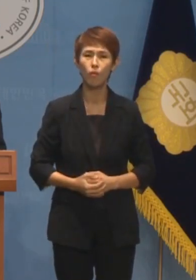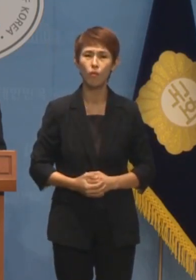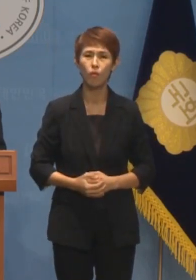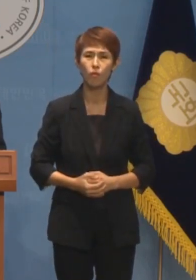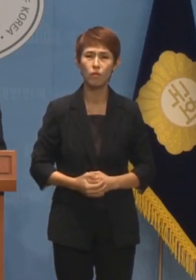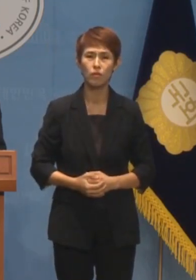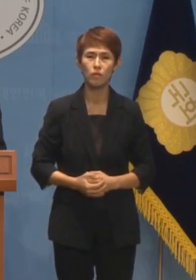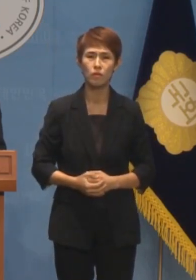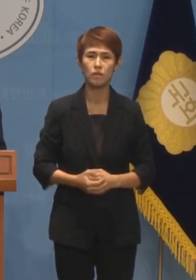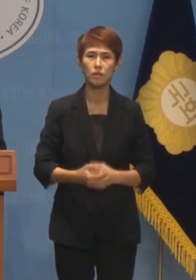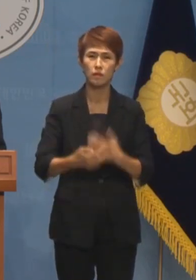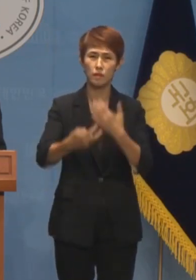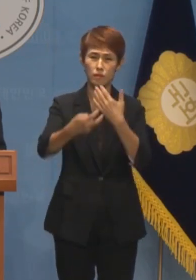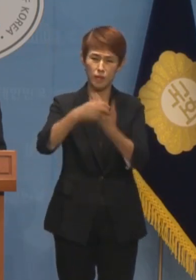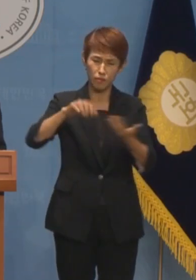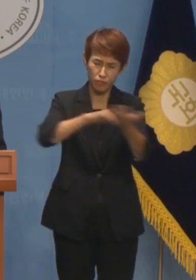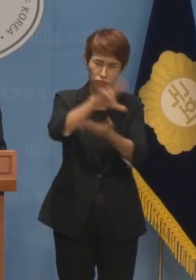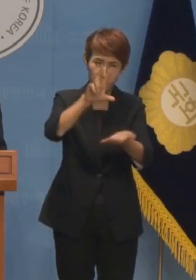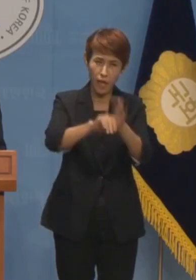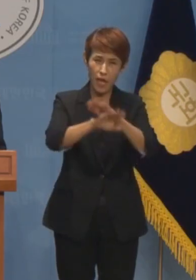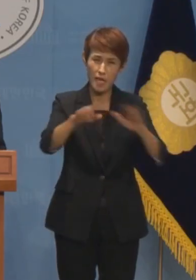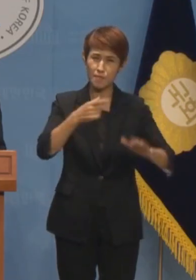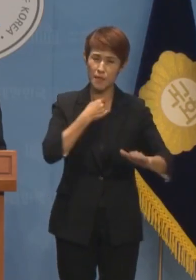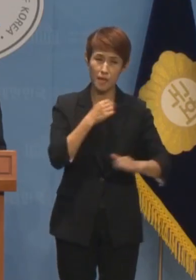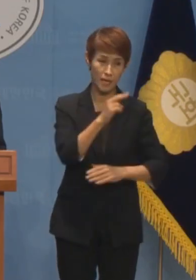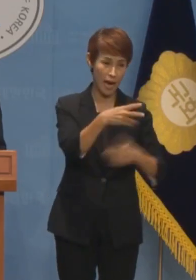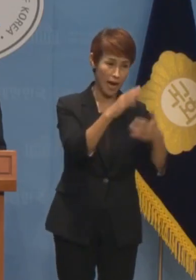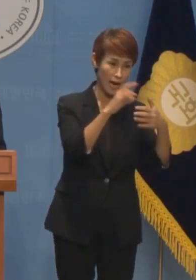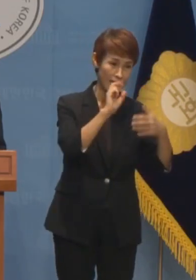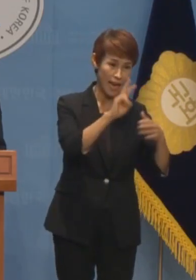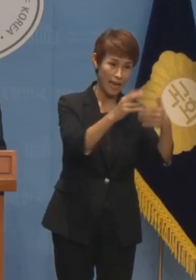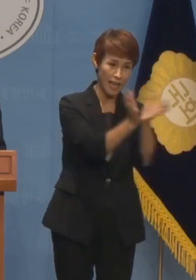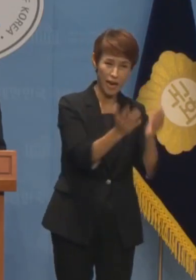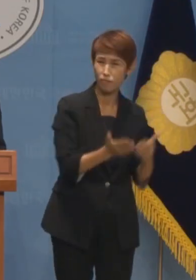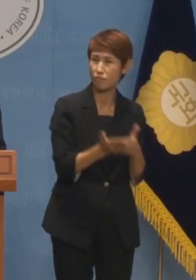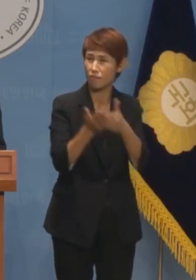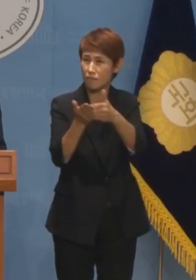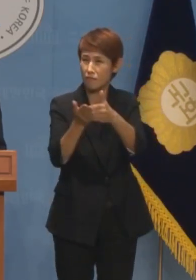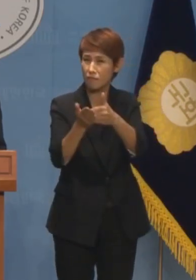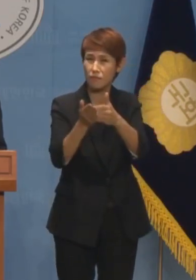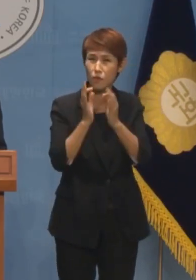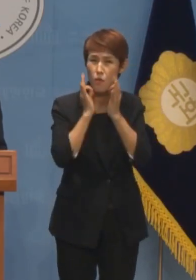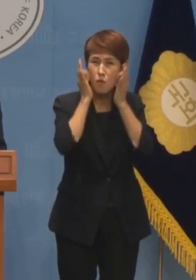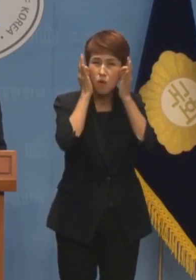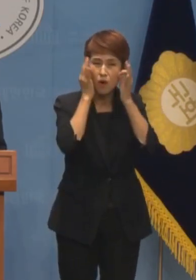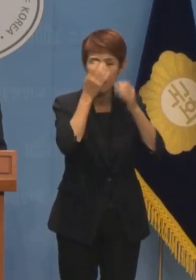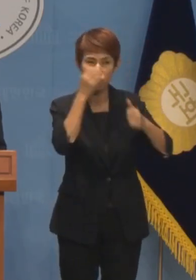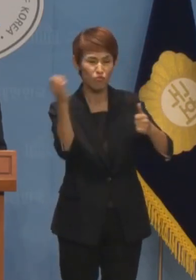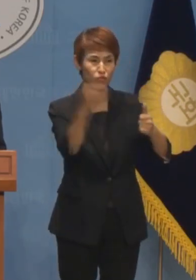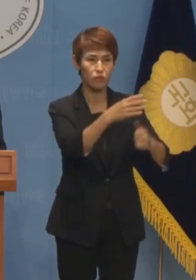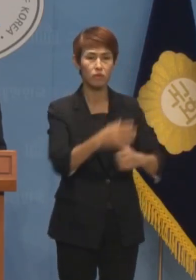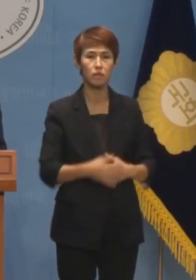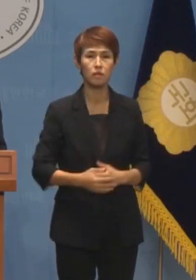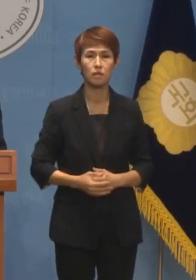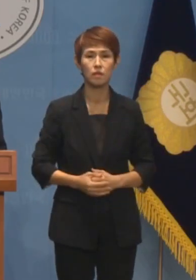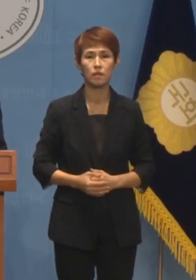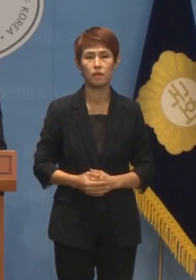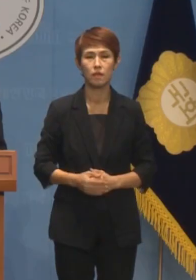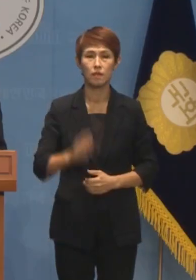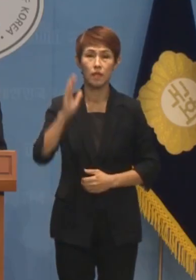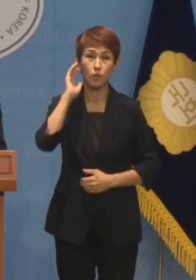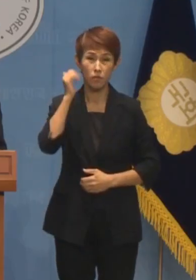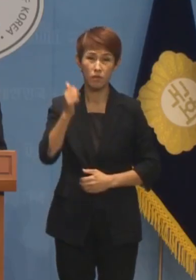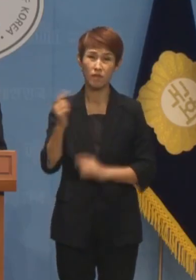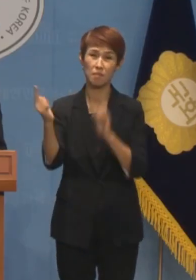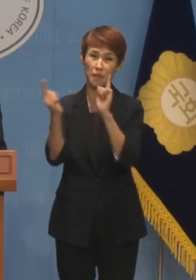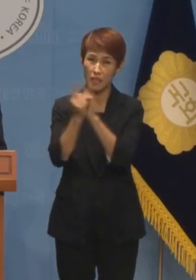의료 대란을 해결해보자는 야당의 노력을 무작정 폄훼하고 기껏 한 것이